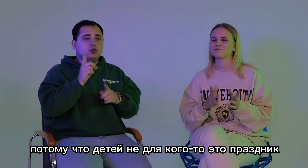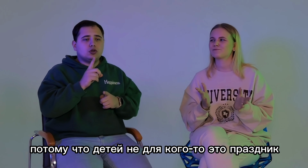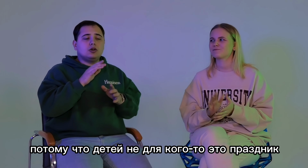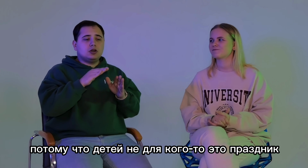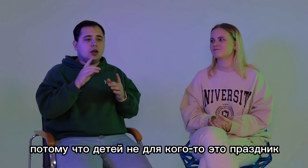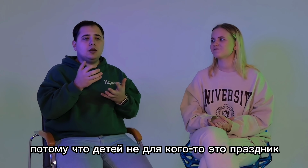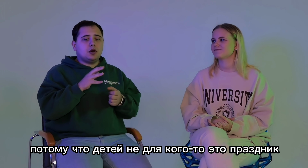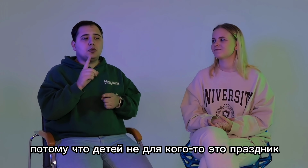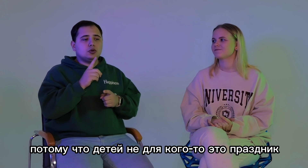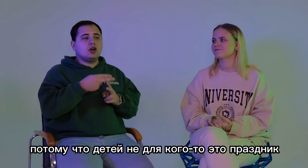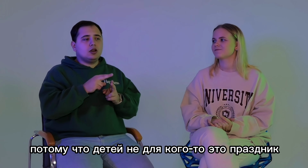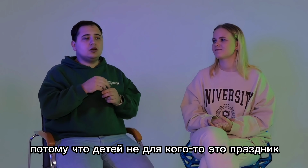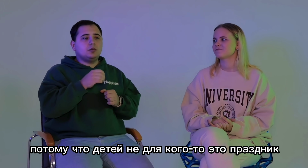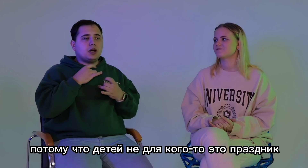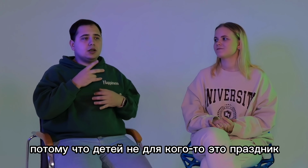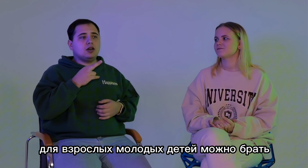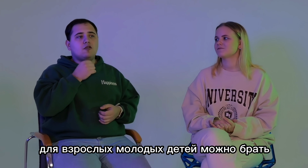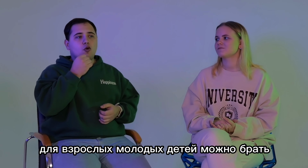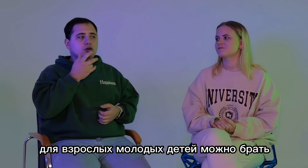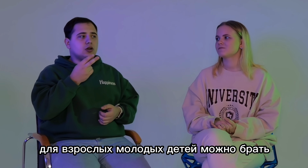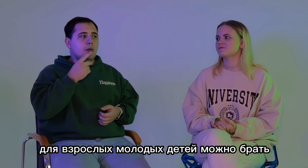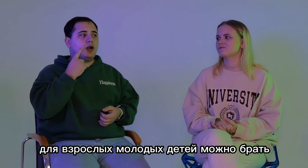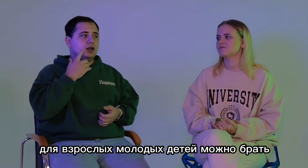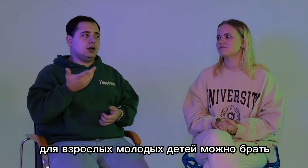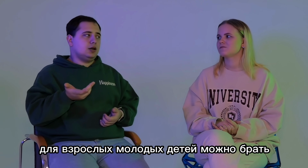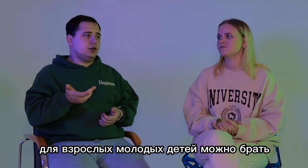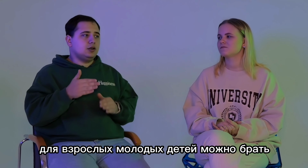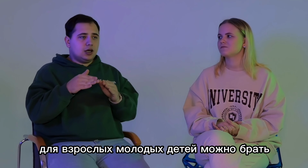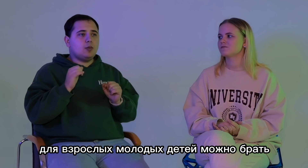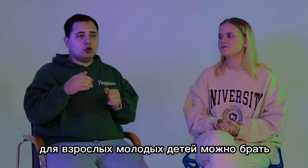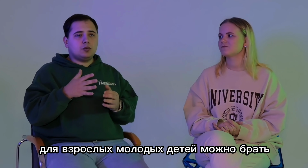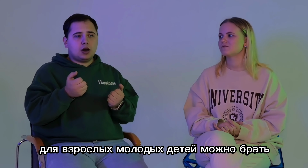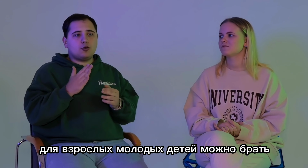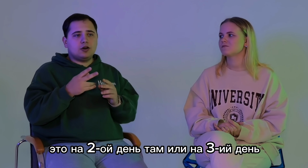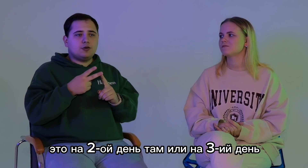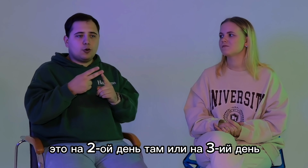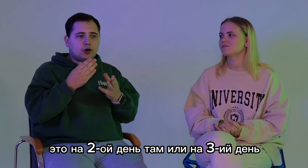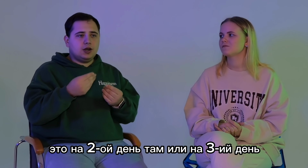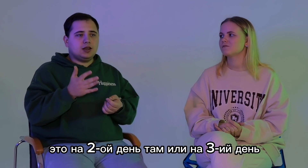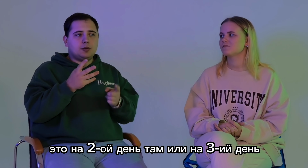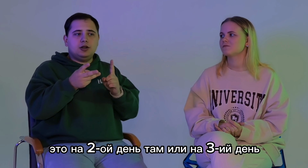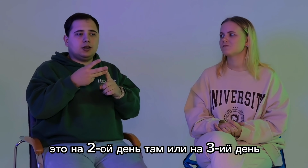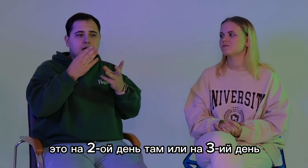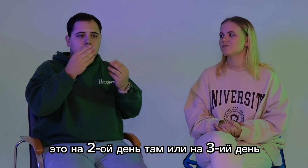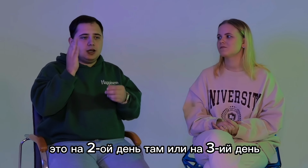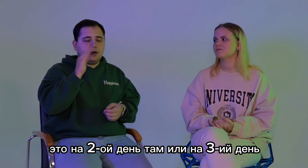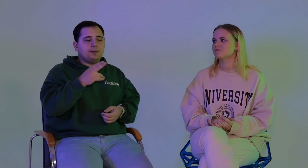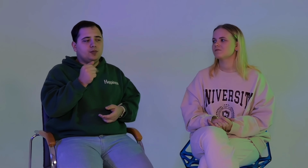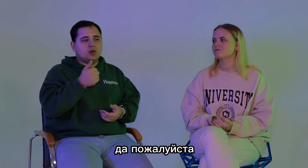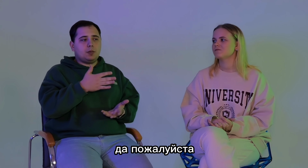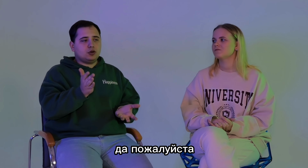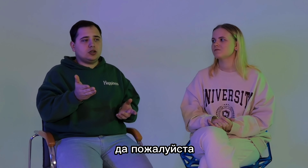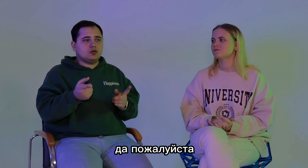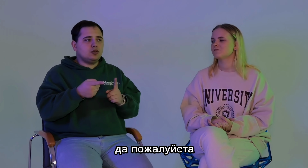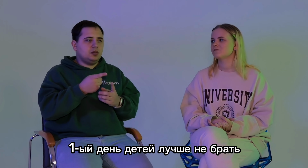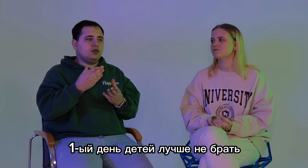Потому что детей не брать, потому что это праздник для волк, для молодых. Детей можно брать на второй день, там, или на третий день, да, пожалуйста. Первый